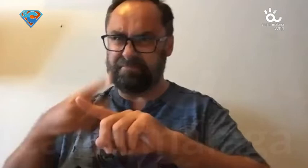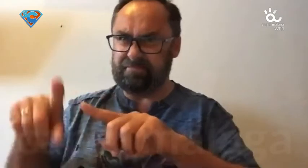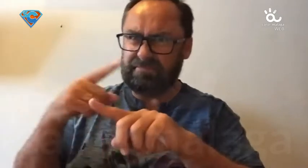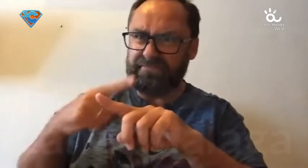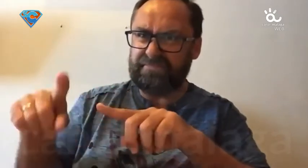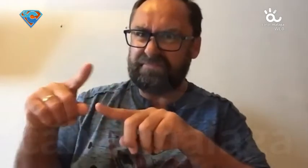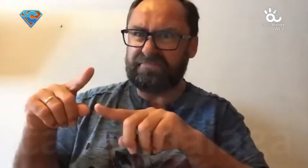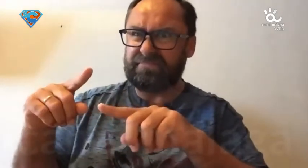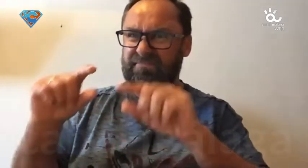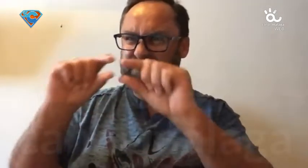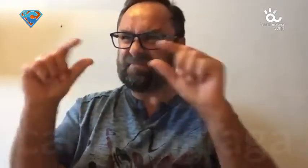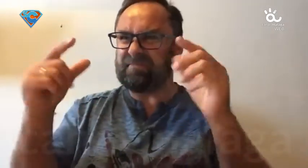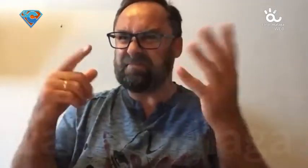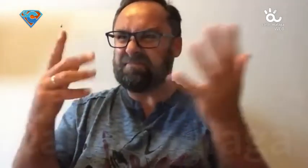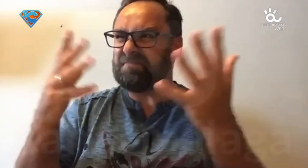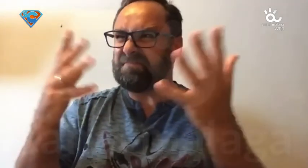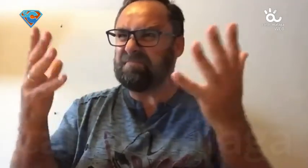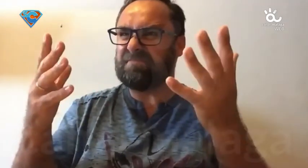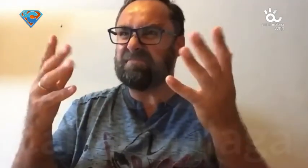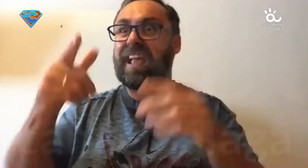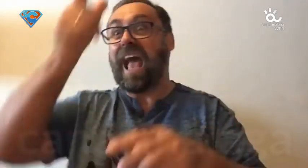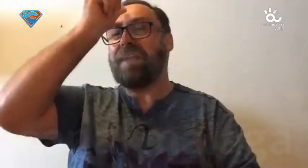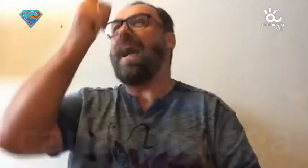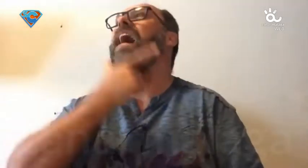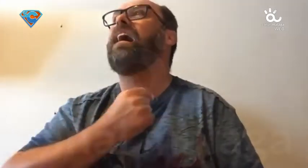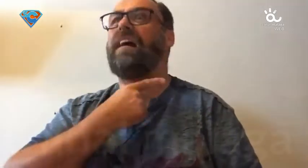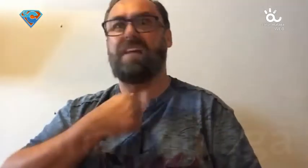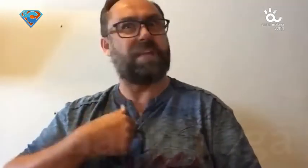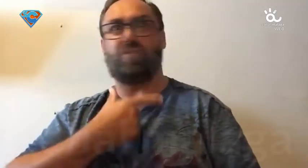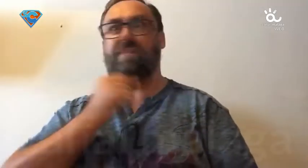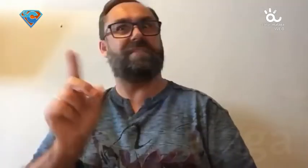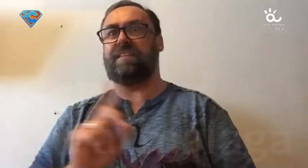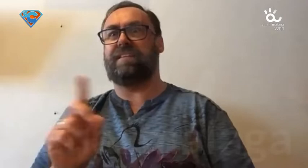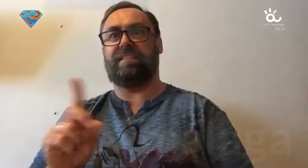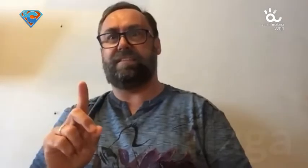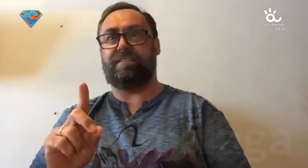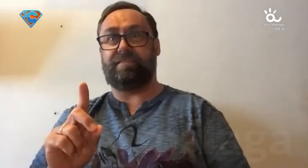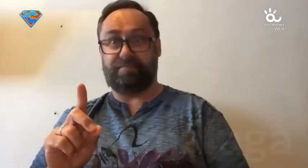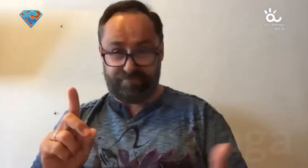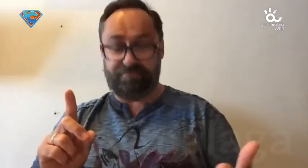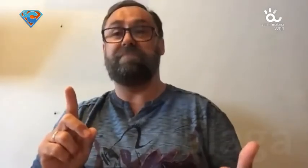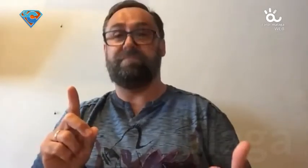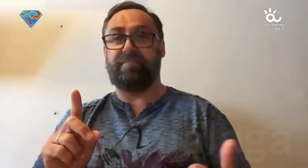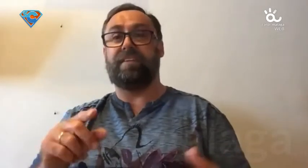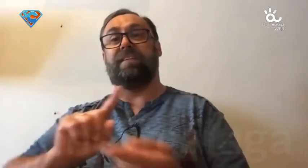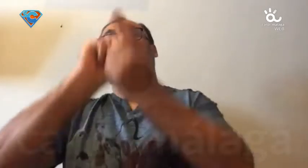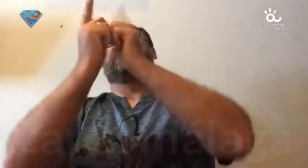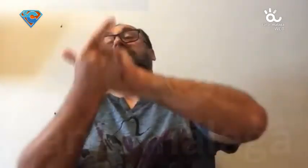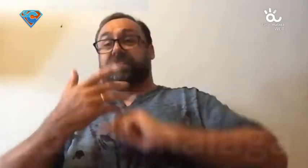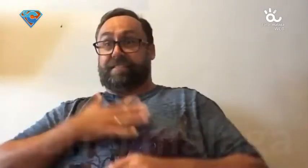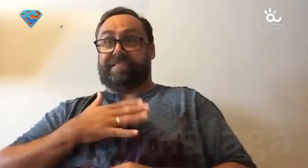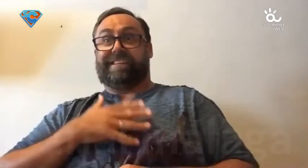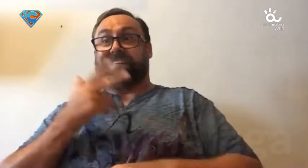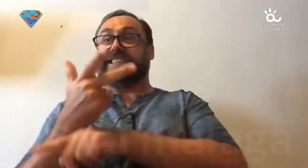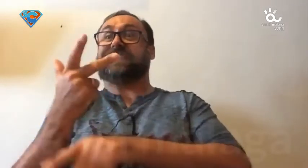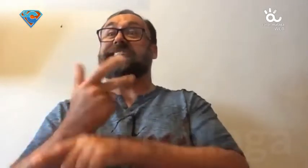alemán, es completamente diferente todo lo que está diciendo. El alemán le resulta gracioso y a lo